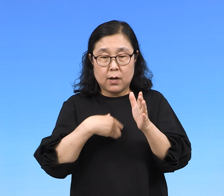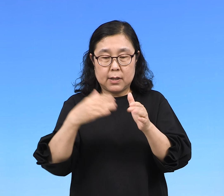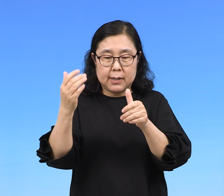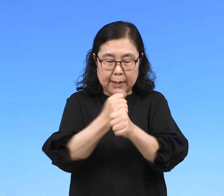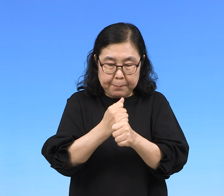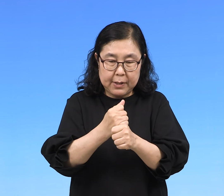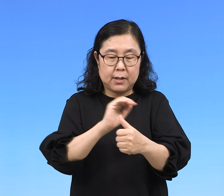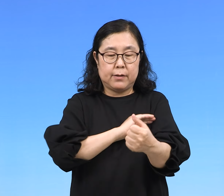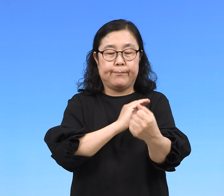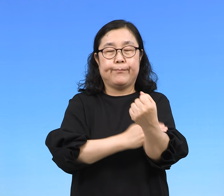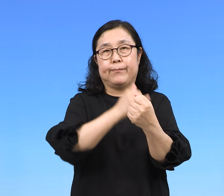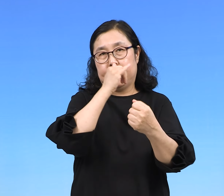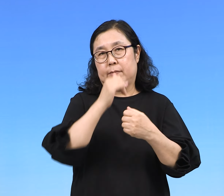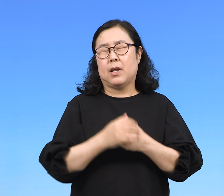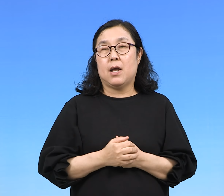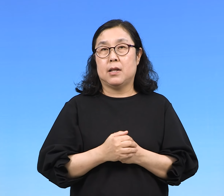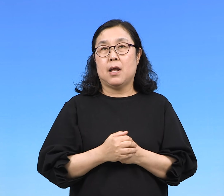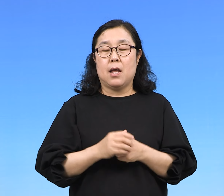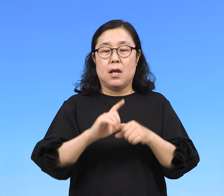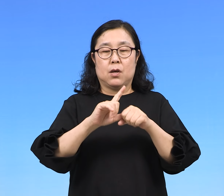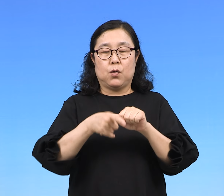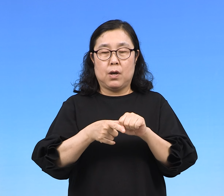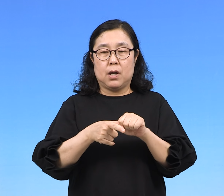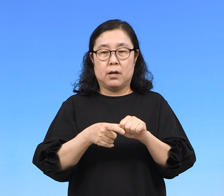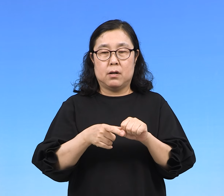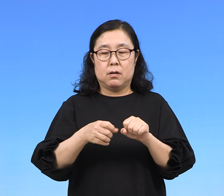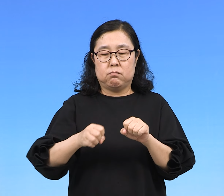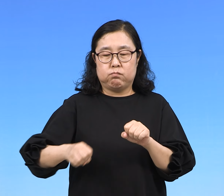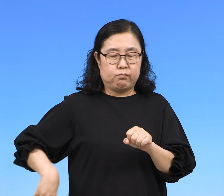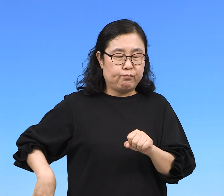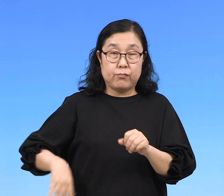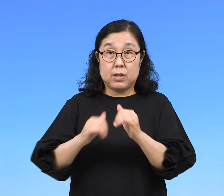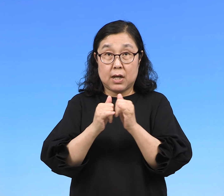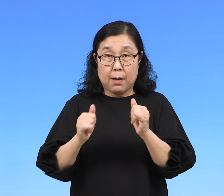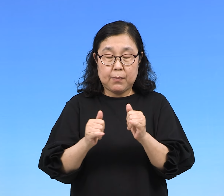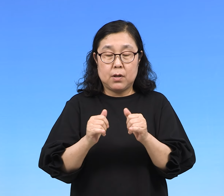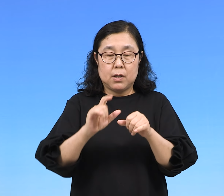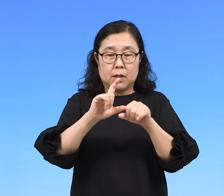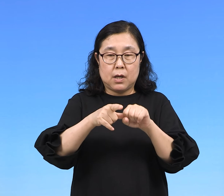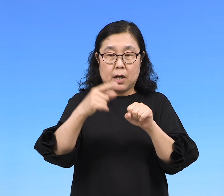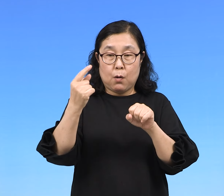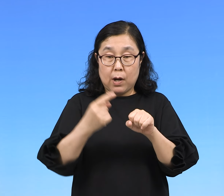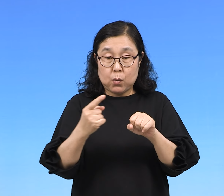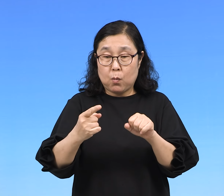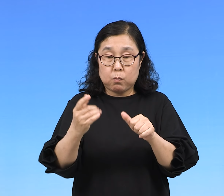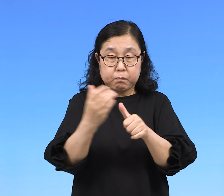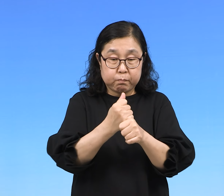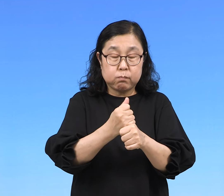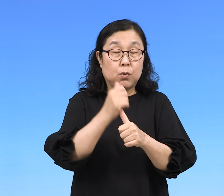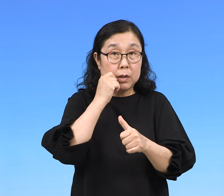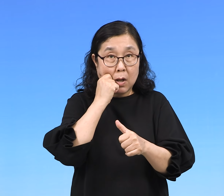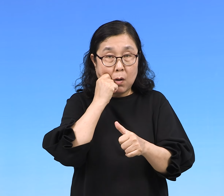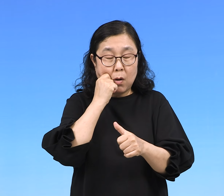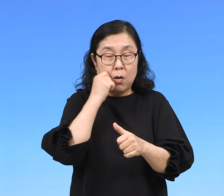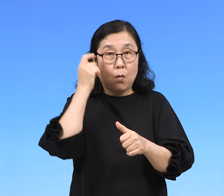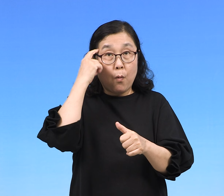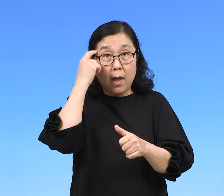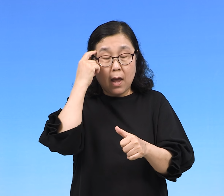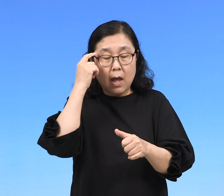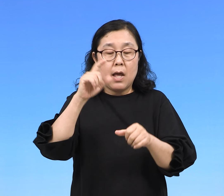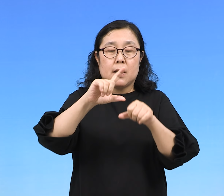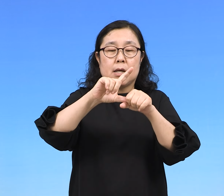때문이다. 반면 기회를 놓치는 사람들은 기회가 왔어도 그것을 잡지 못한다. 그것이 기회인